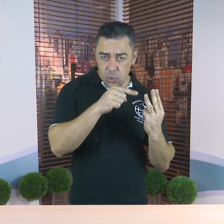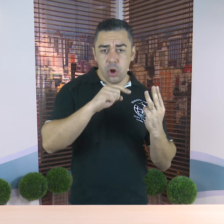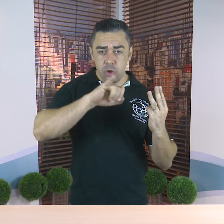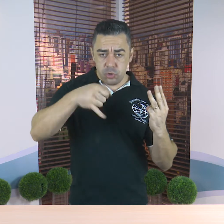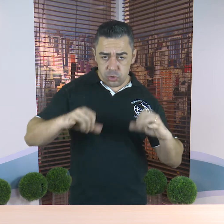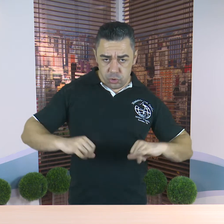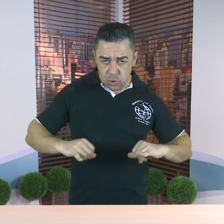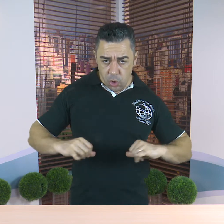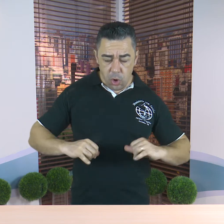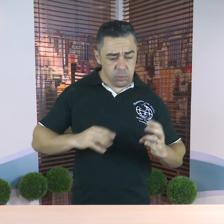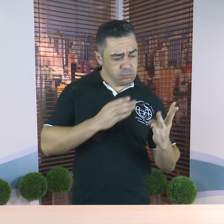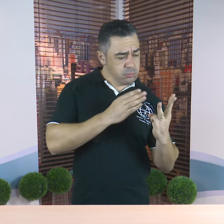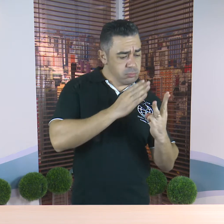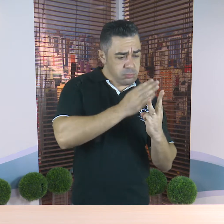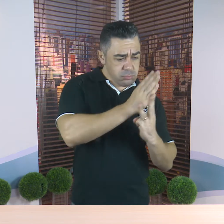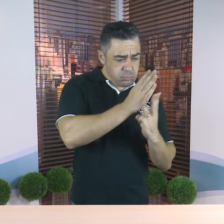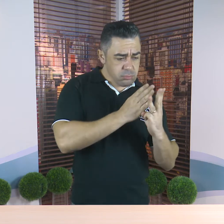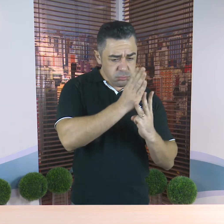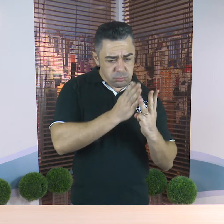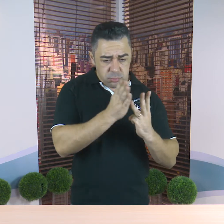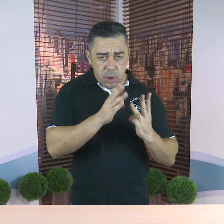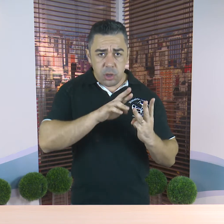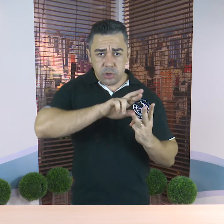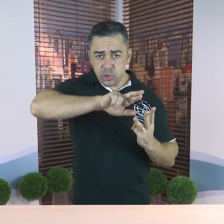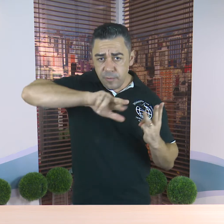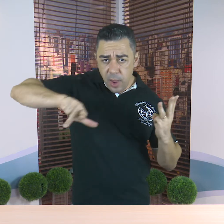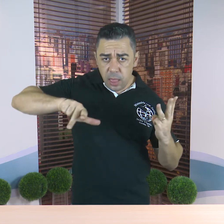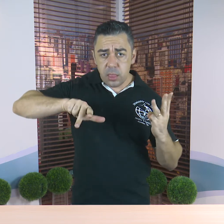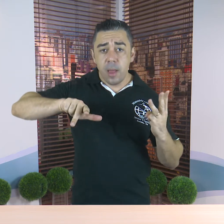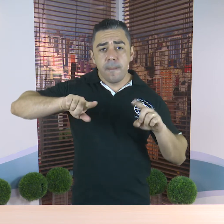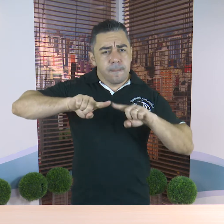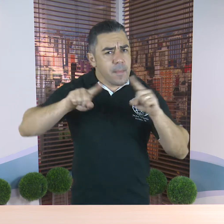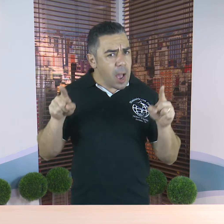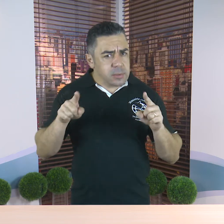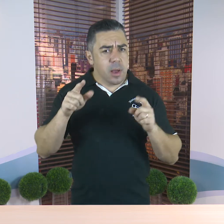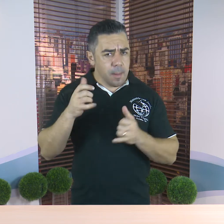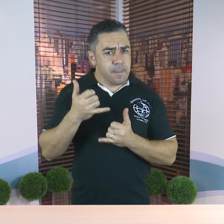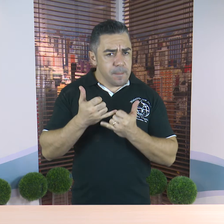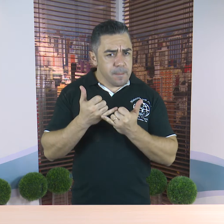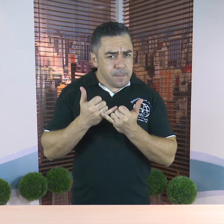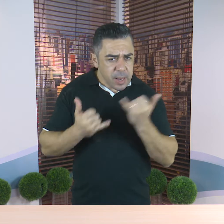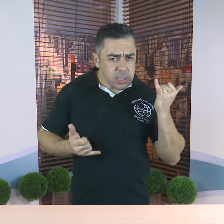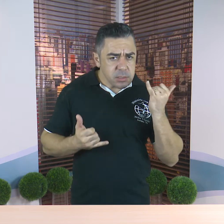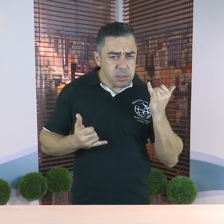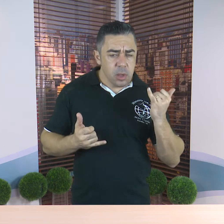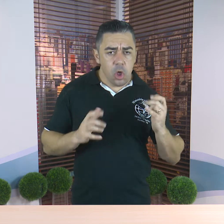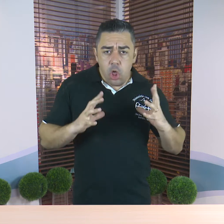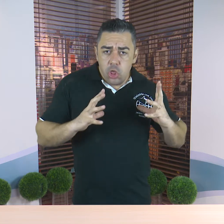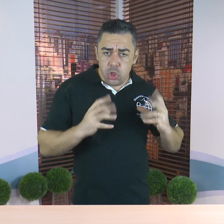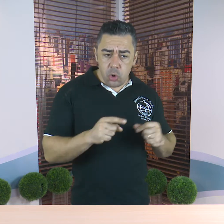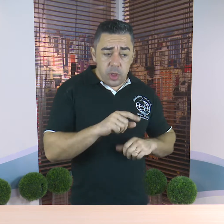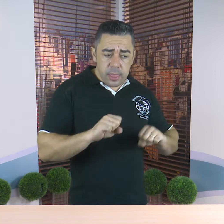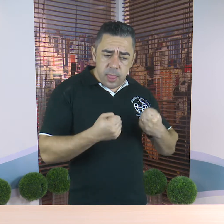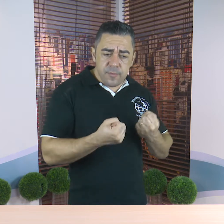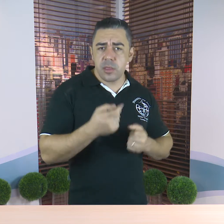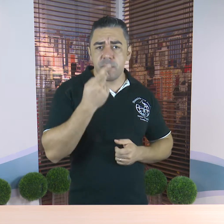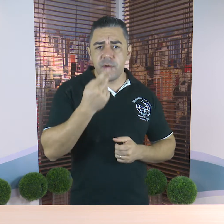em eixos diferentes, demonstram possuir uma mesma direção. Todos defendem um tipo de